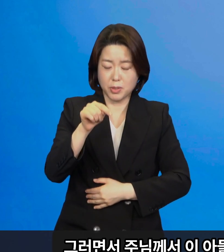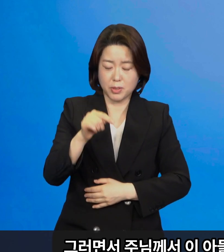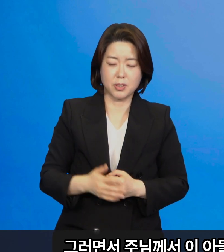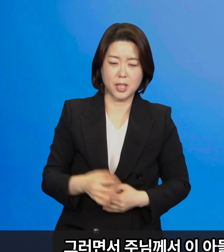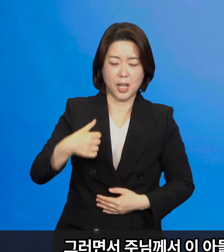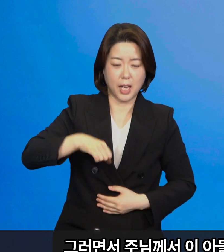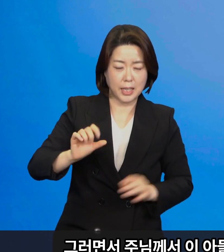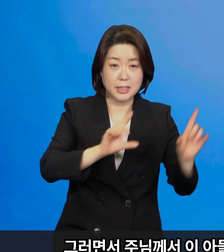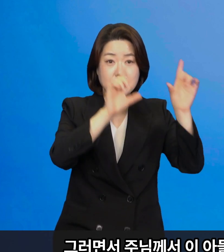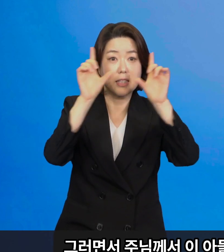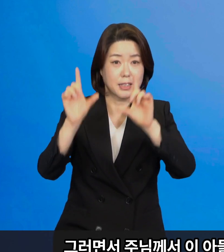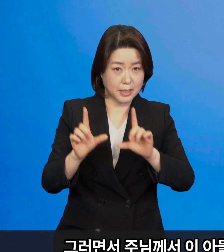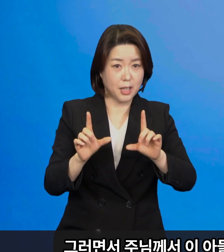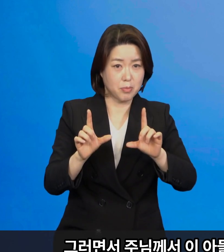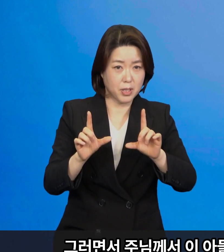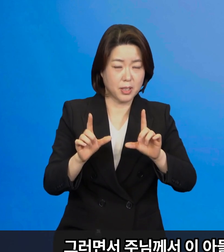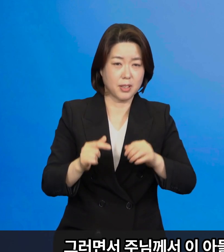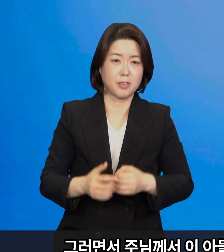아들의 삶이